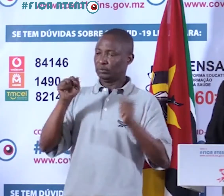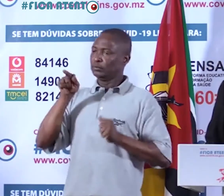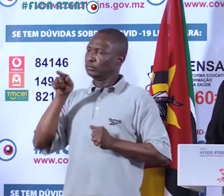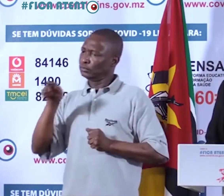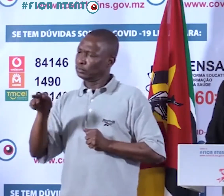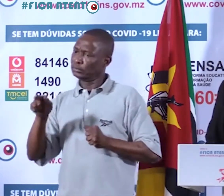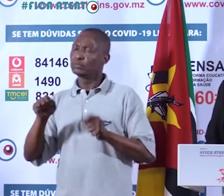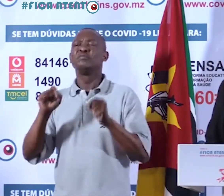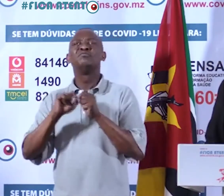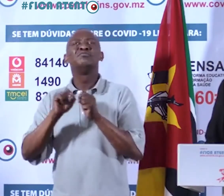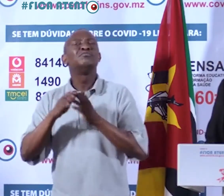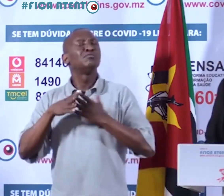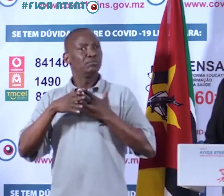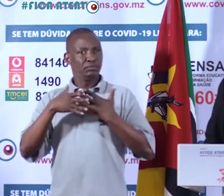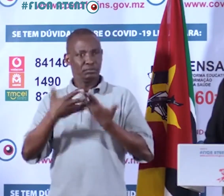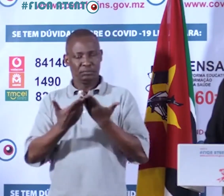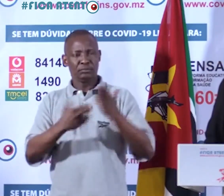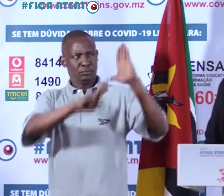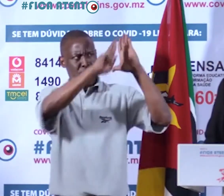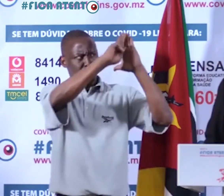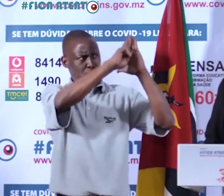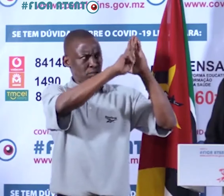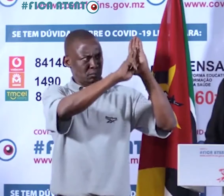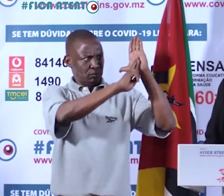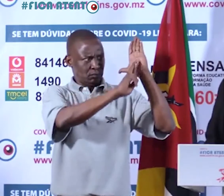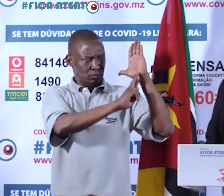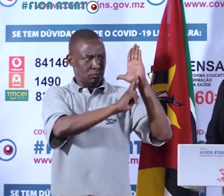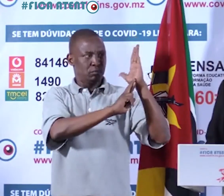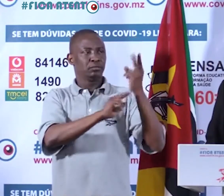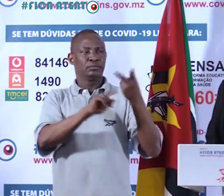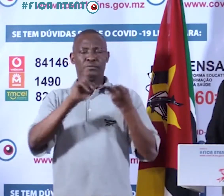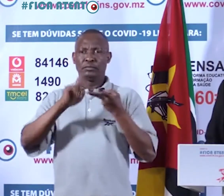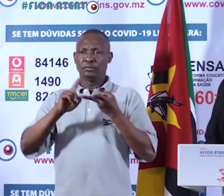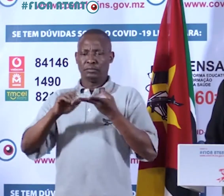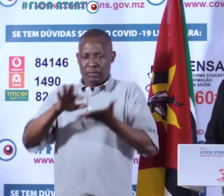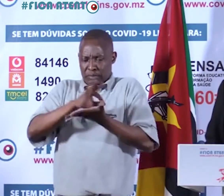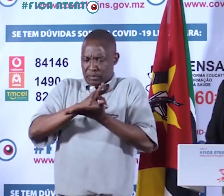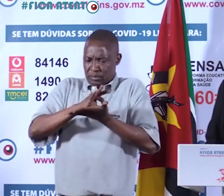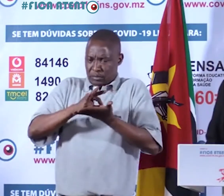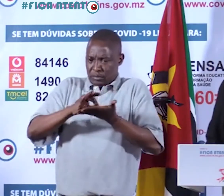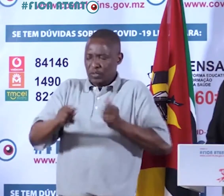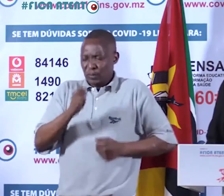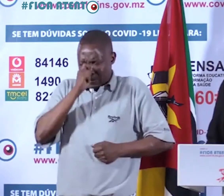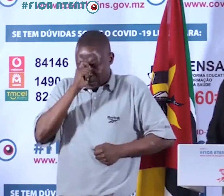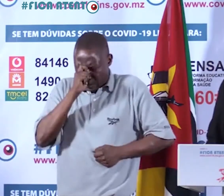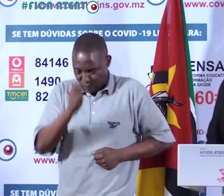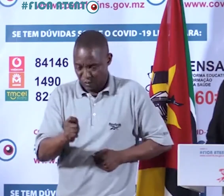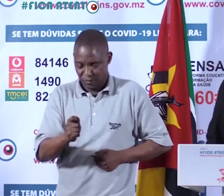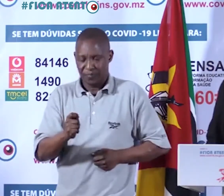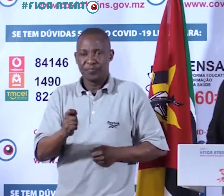organizado, escrupuloso das medidas de higiene individual e coletiva, como a lavagem das